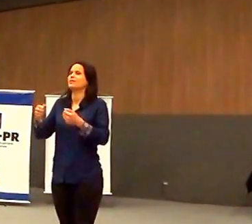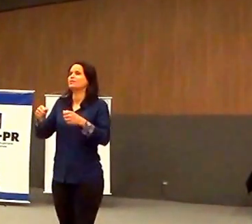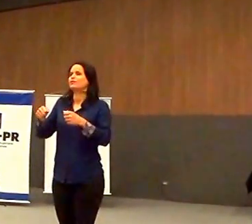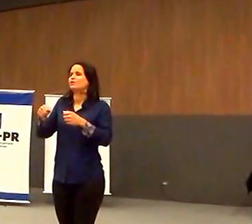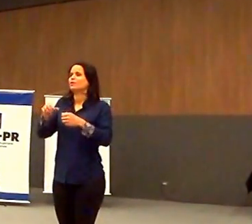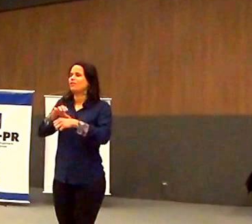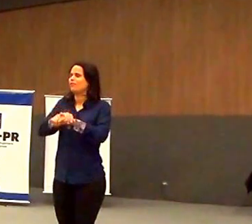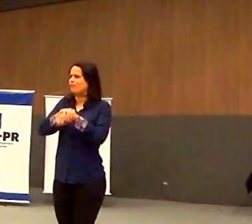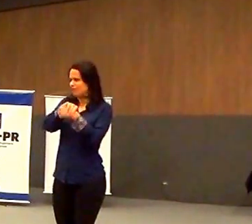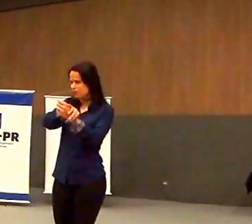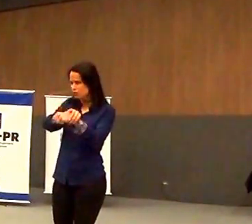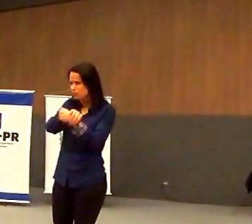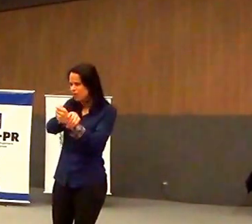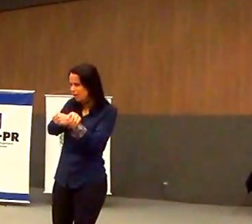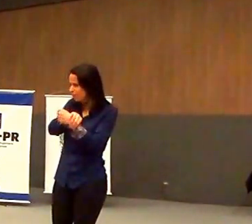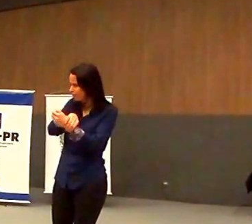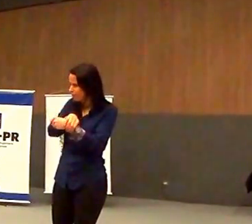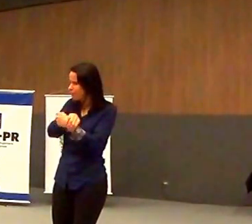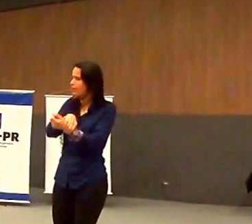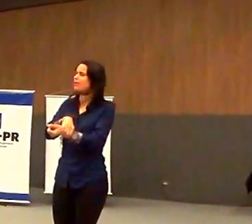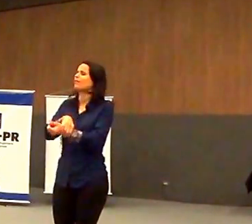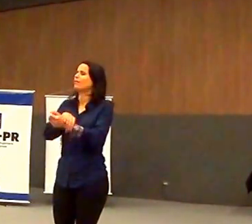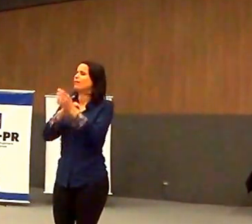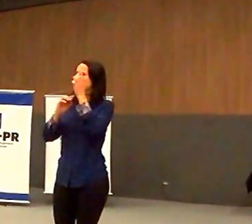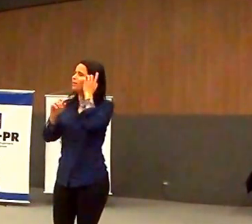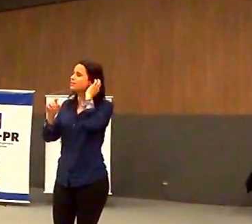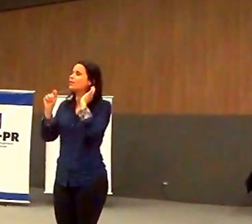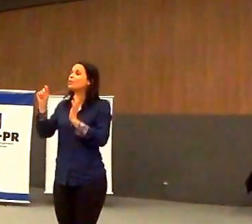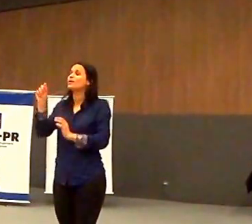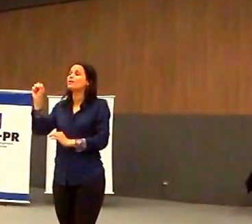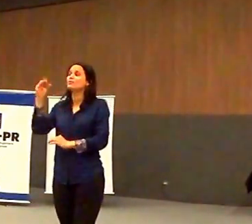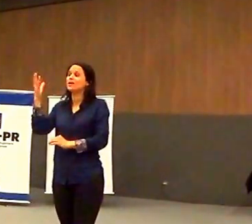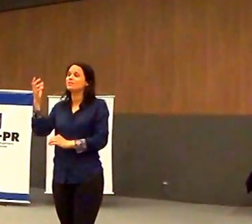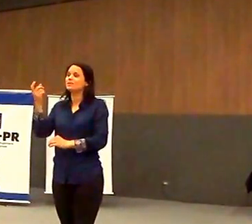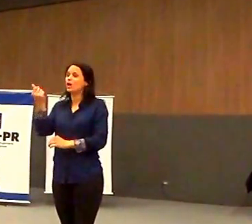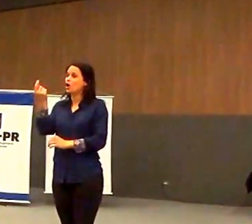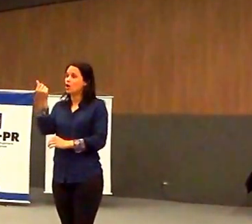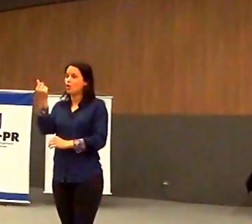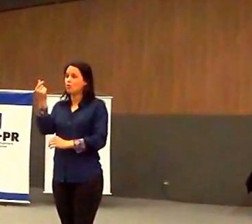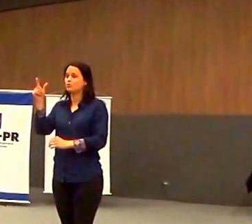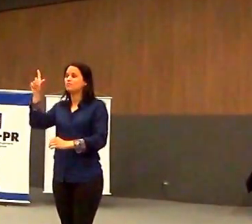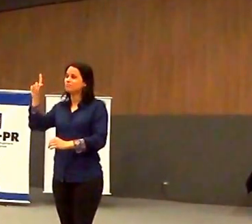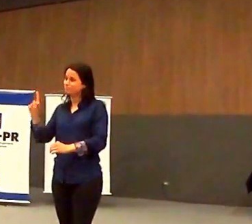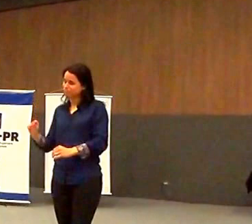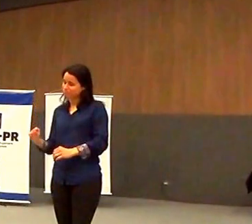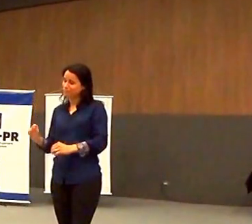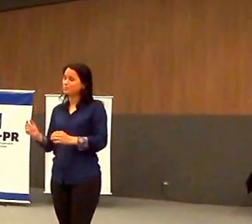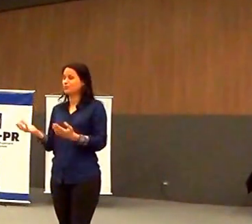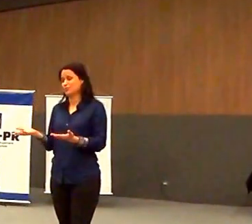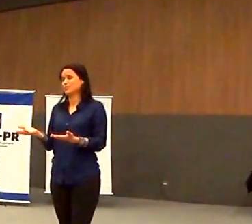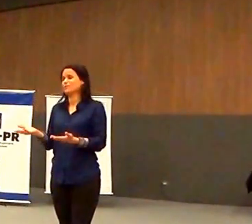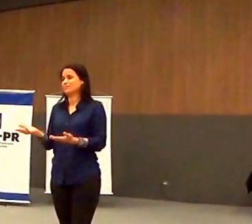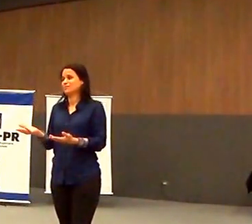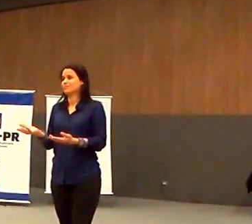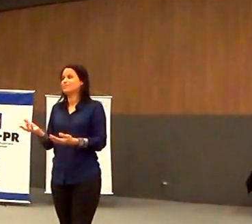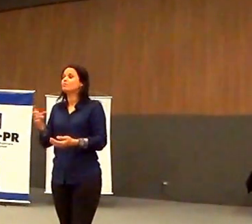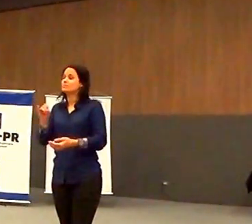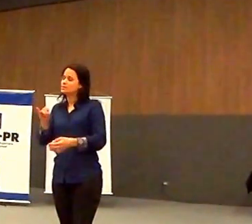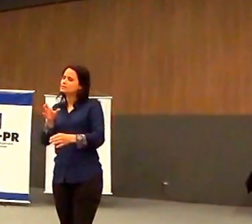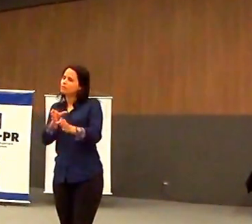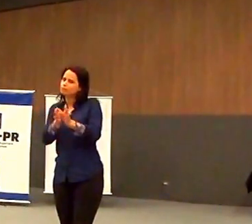Então, se fosse mensurar isso em números, em reais, seriam, né, valores aí muito interessantes. Uma lista,